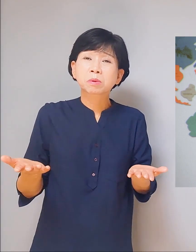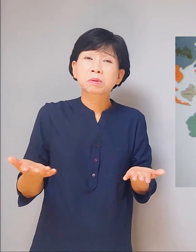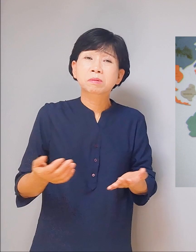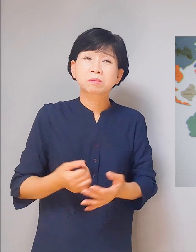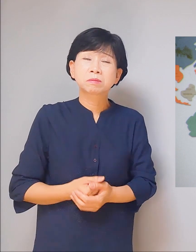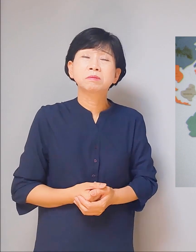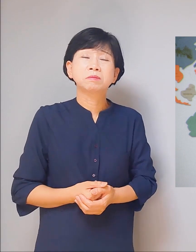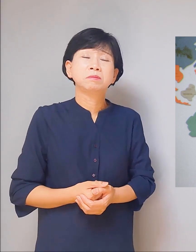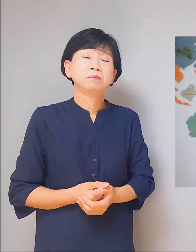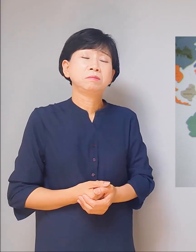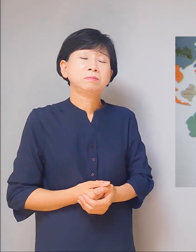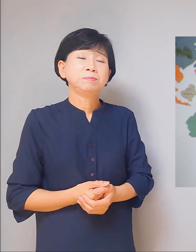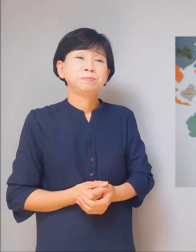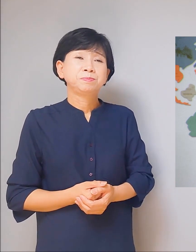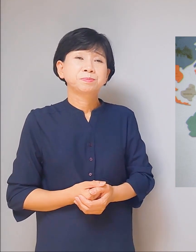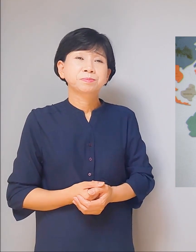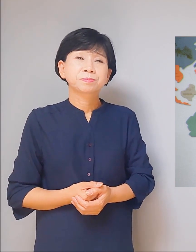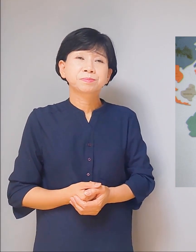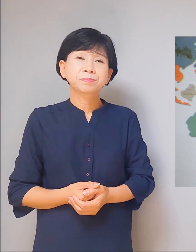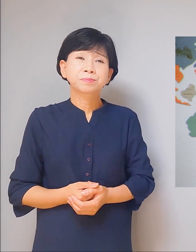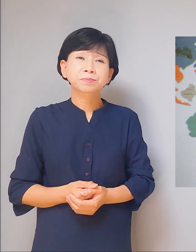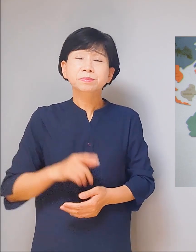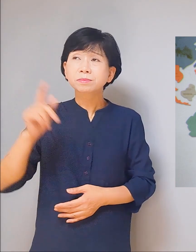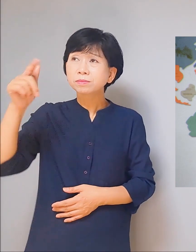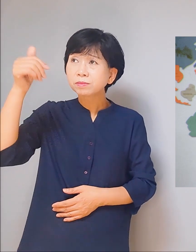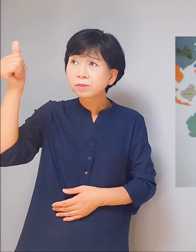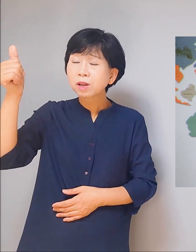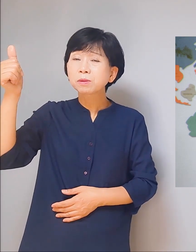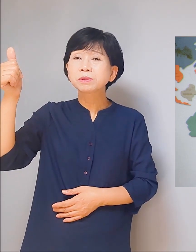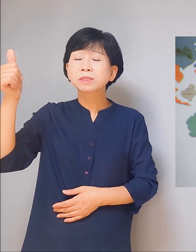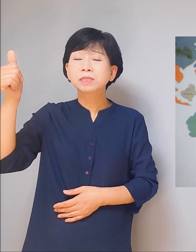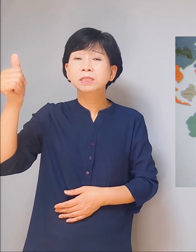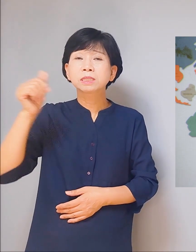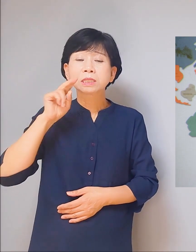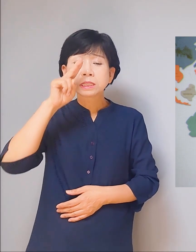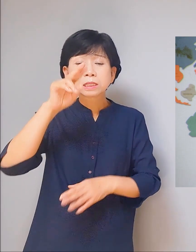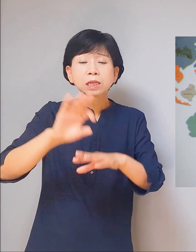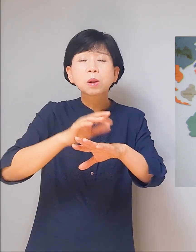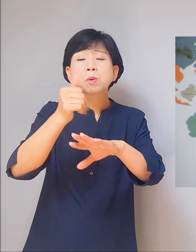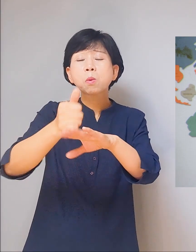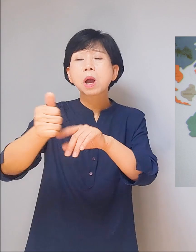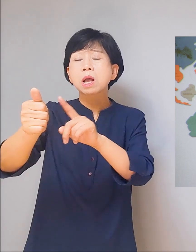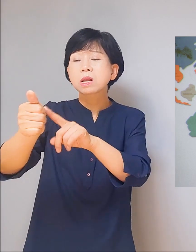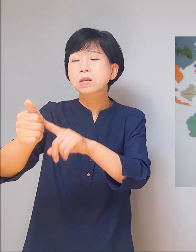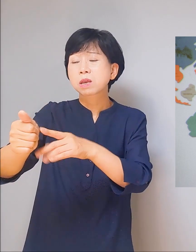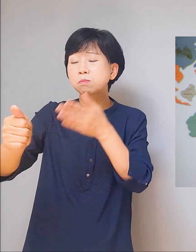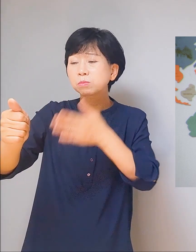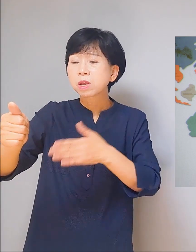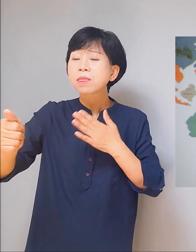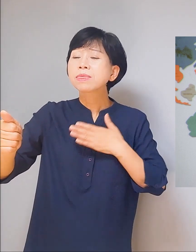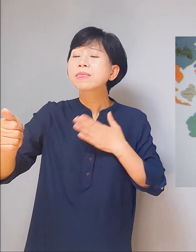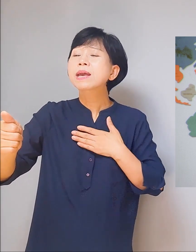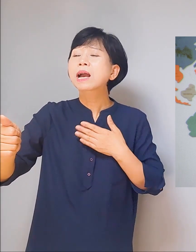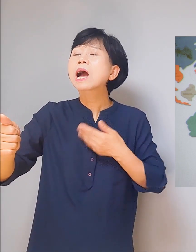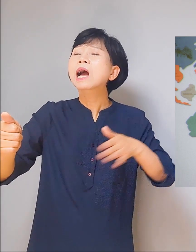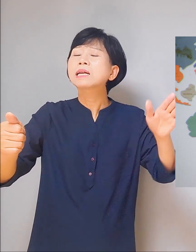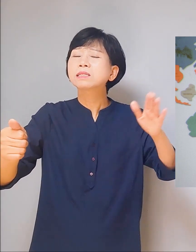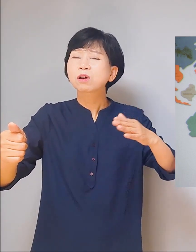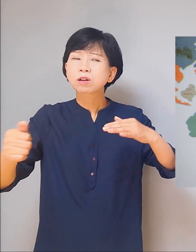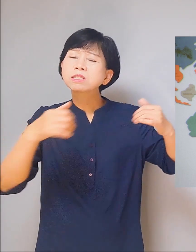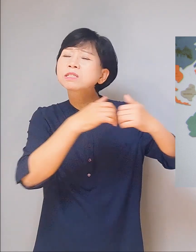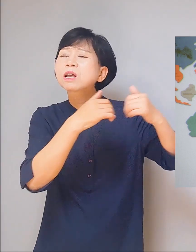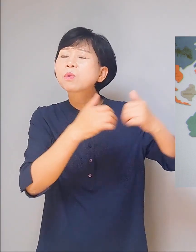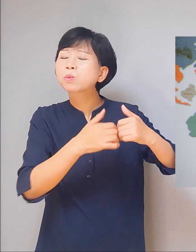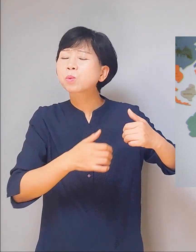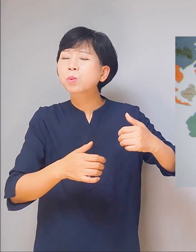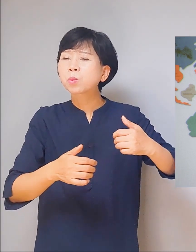다윗은 사울왕에게 찾아갔어요. 내가 한번 나가서 싸워보겠다고. 그럼 사울왕이 넌 소년이라 안 돼라고 얘기했으면